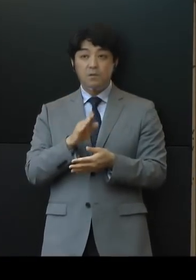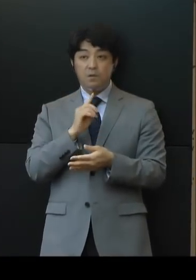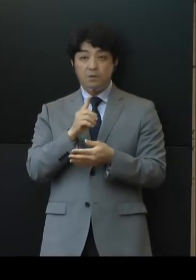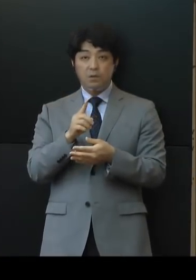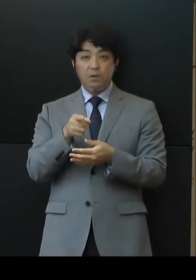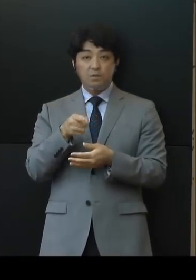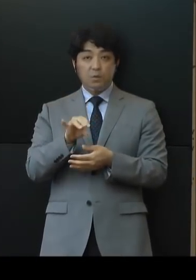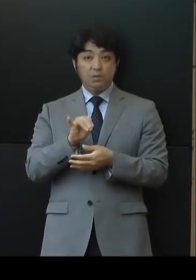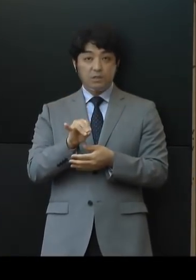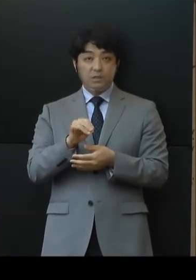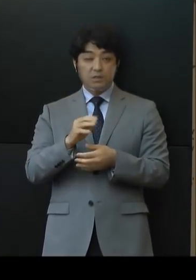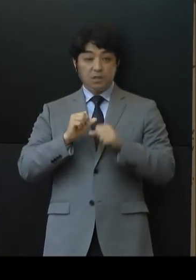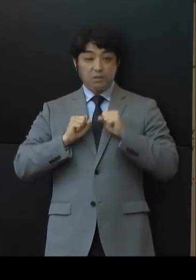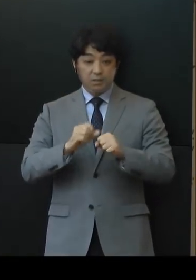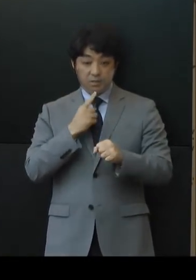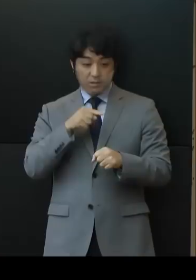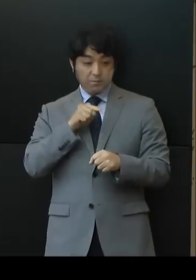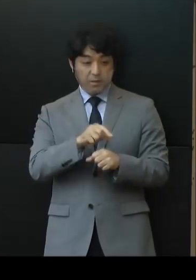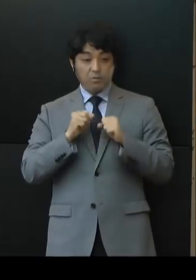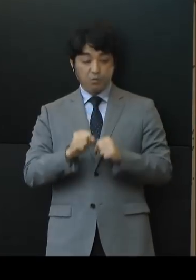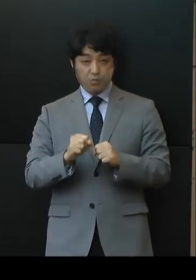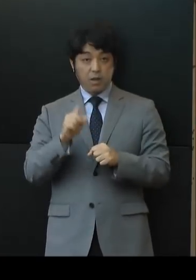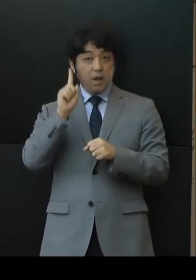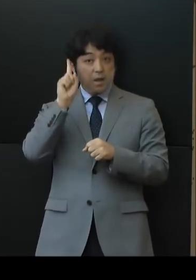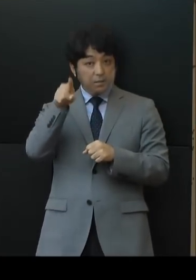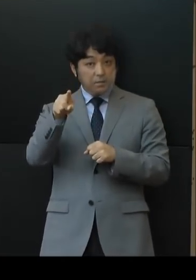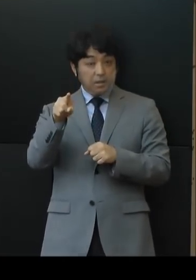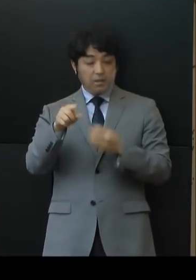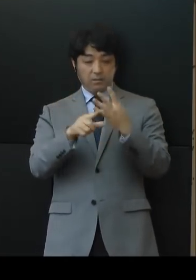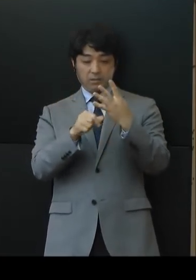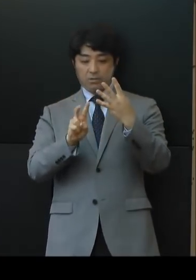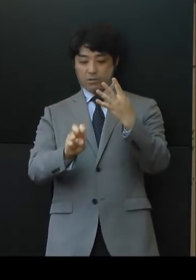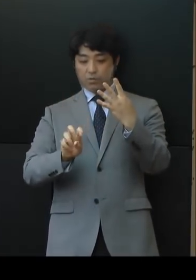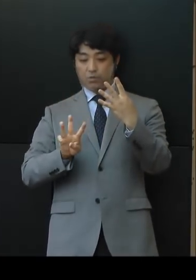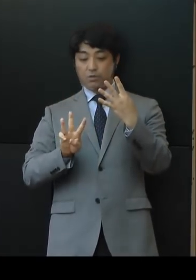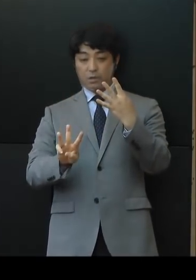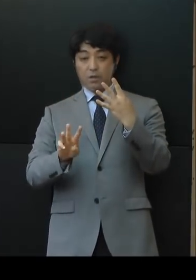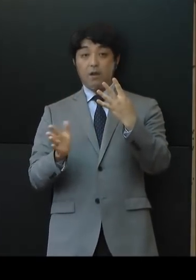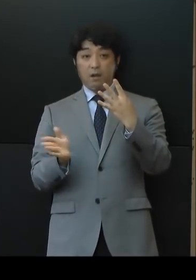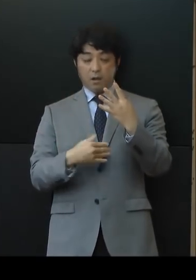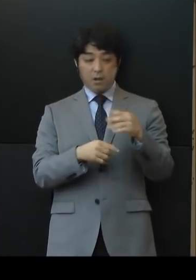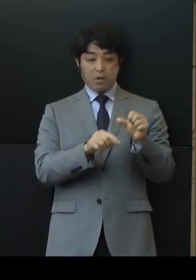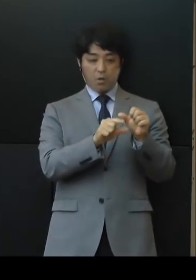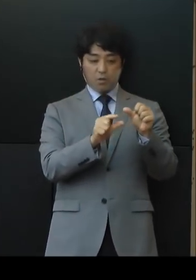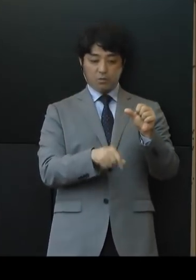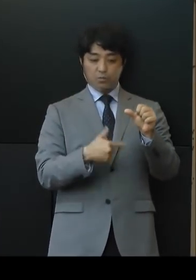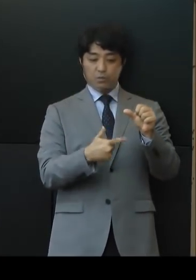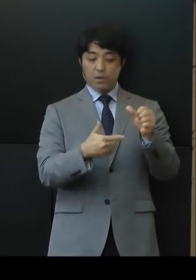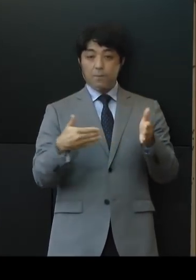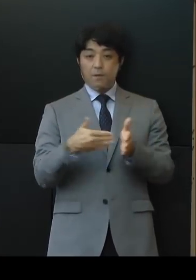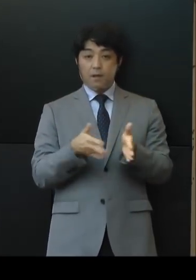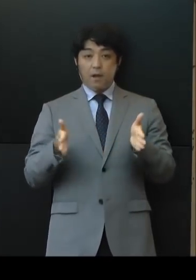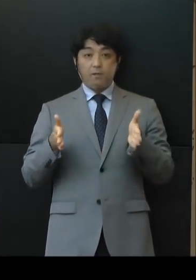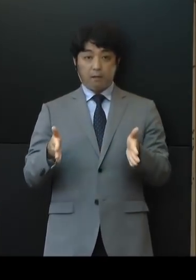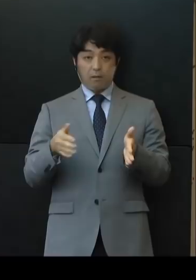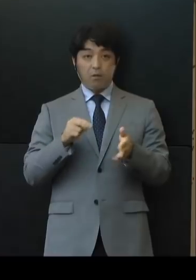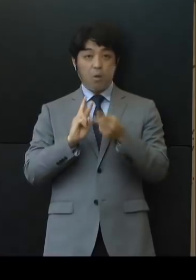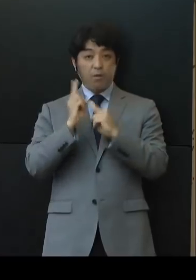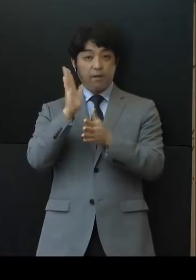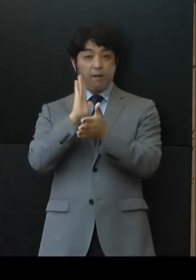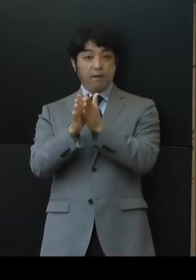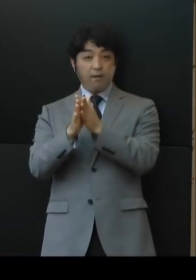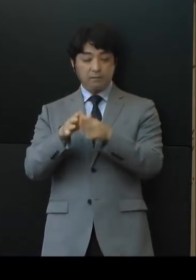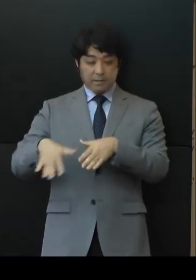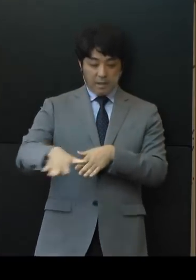間は明日4月23日から、5月6日まで。対象区域は沖縄県全域